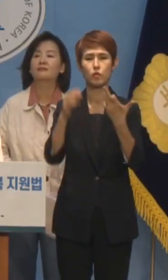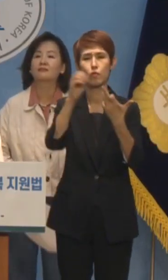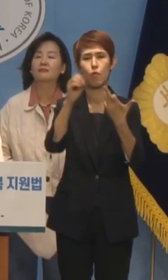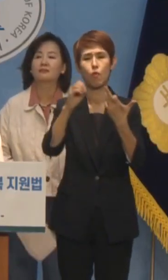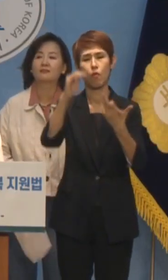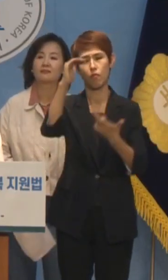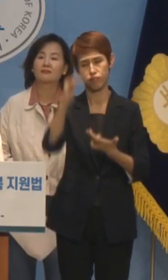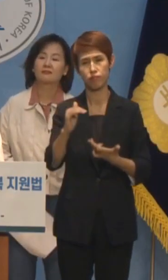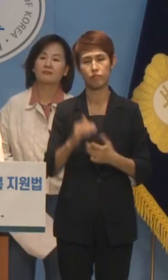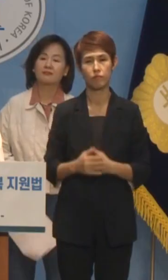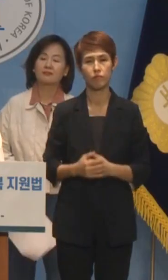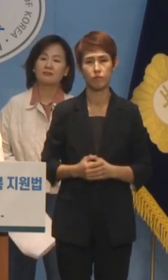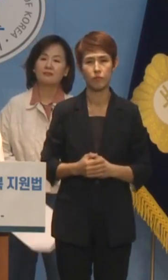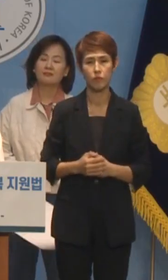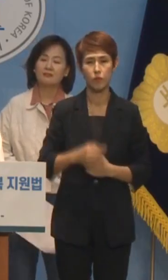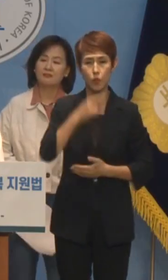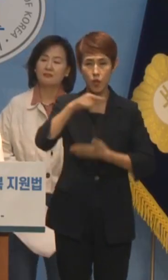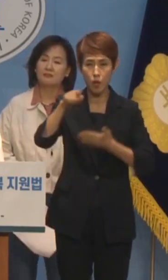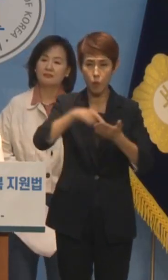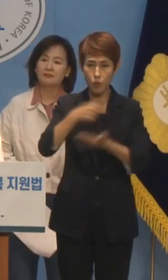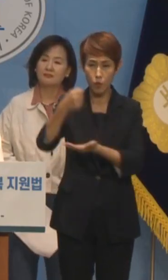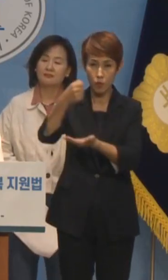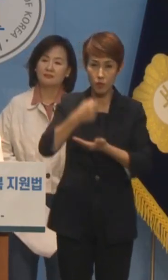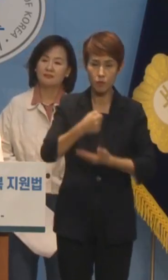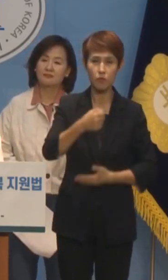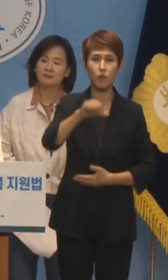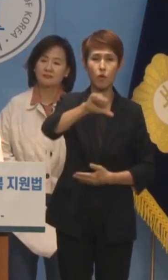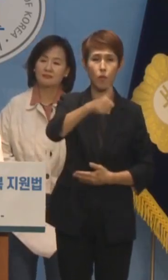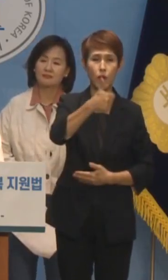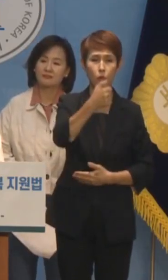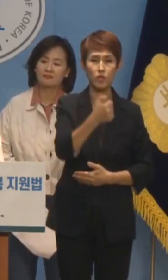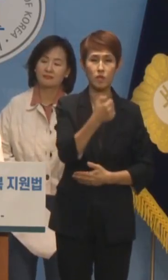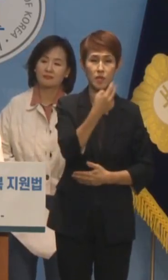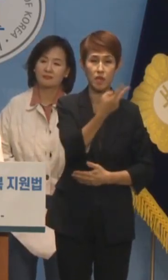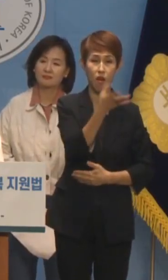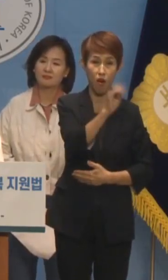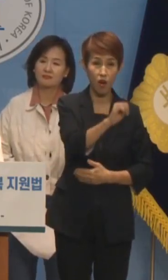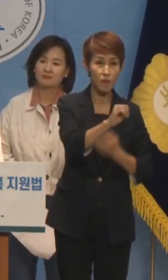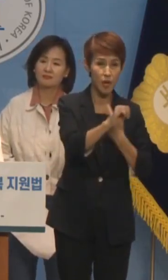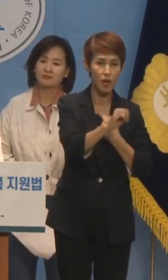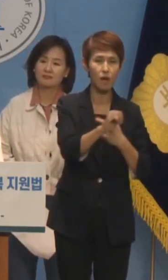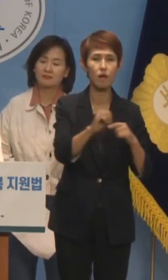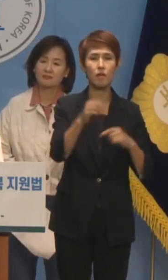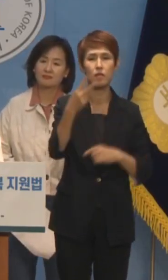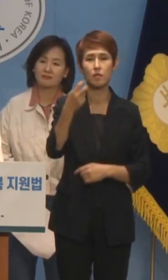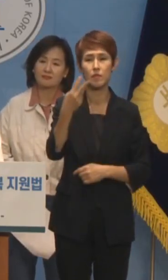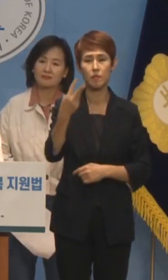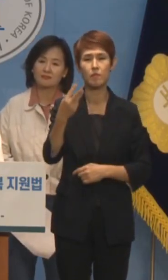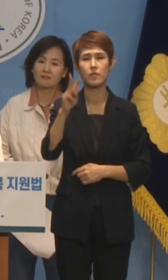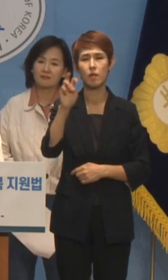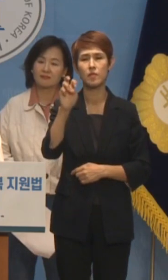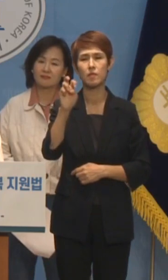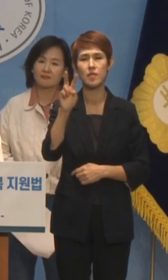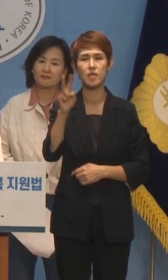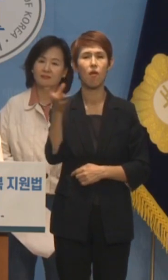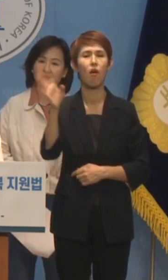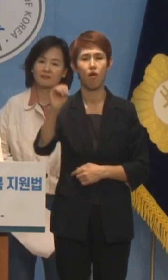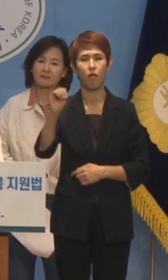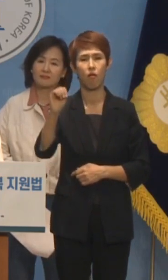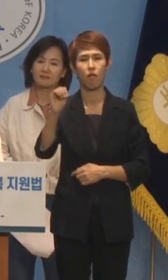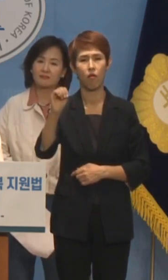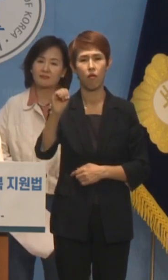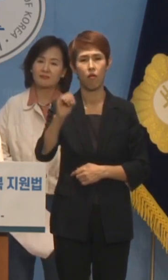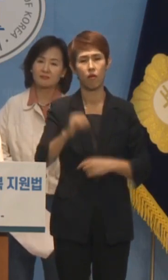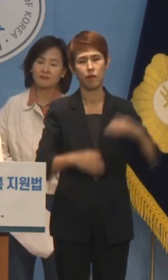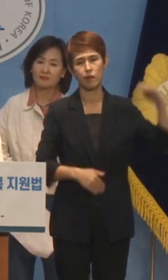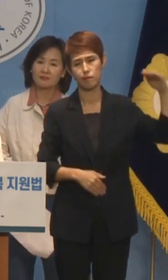코로나19 손실보존금은 2020년 552억에서 2023년 32억으로 매년